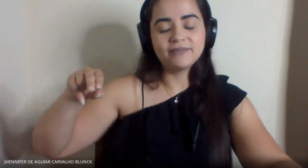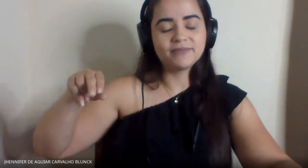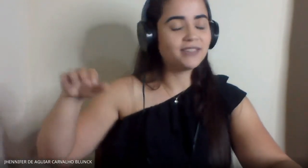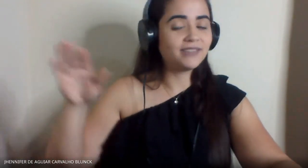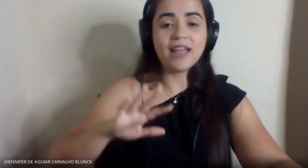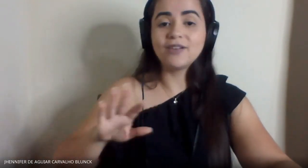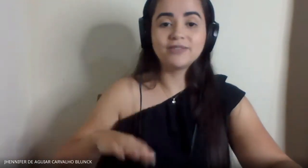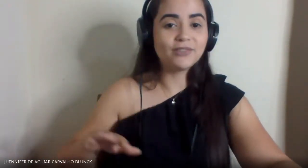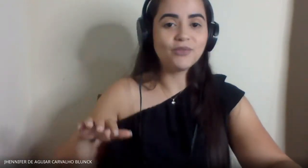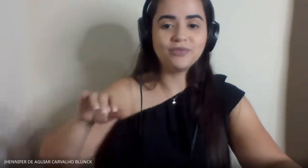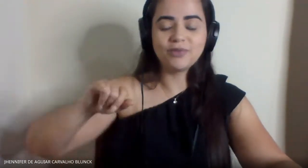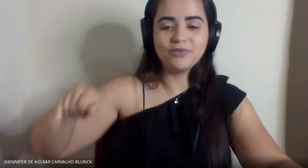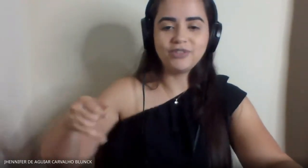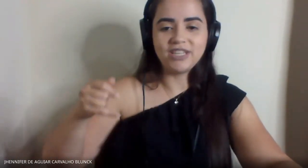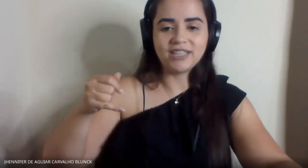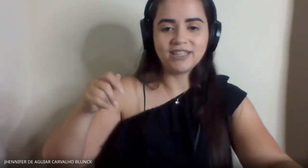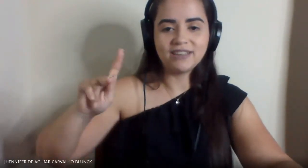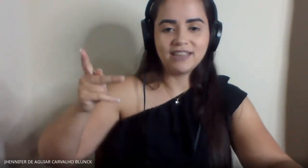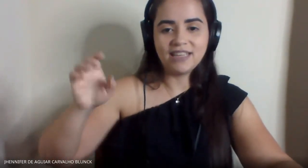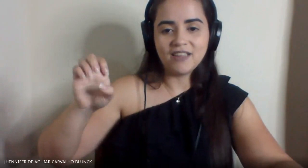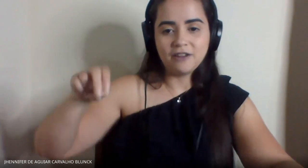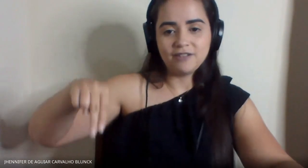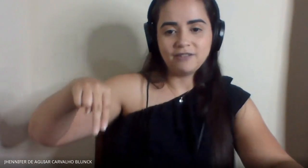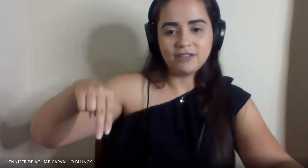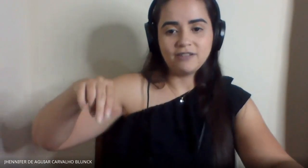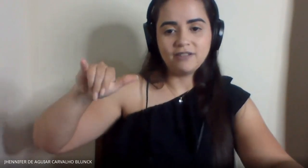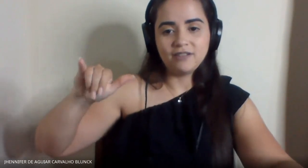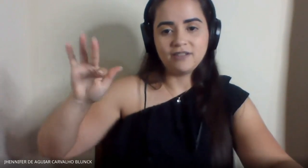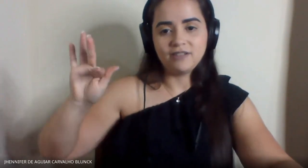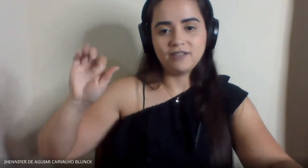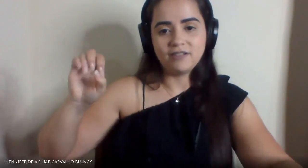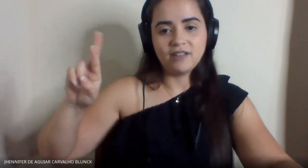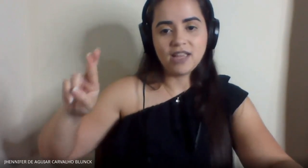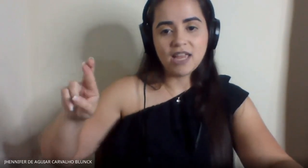Jennifer, é, confundi aqui.